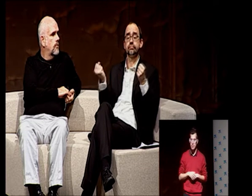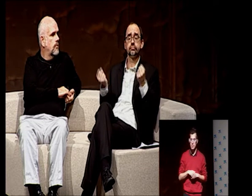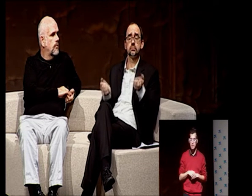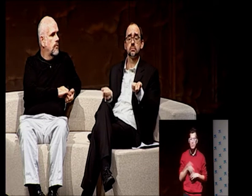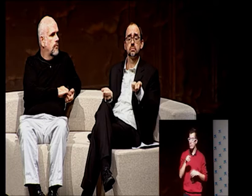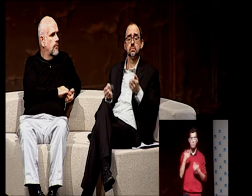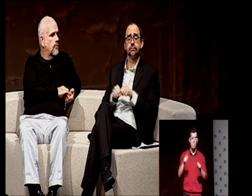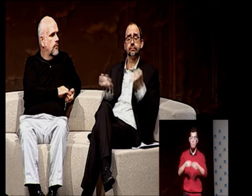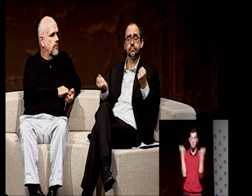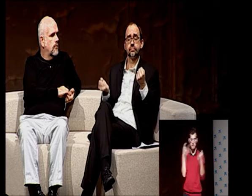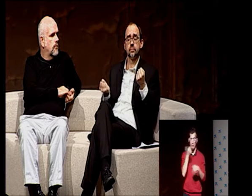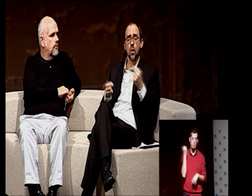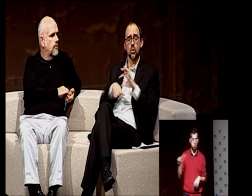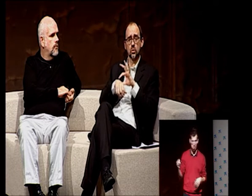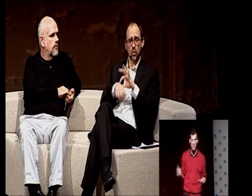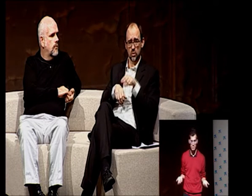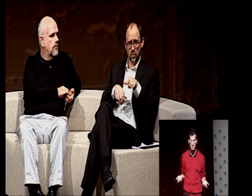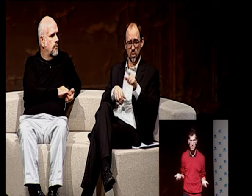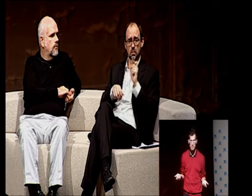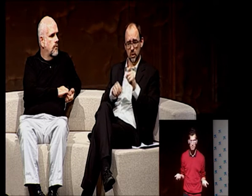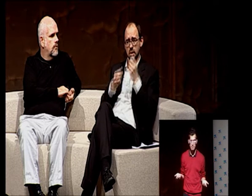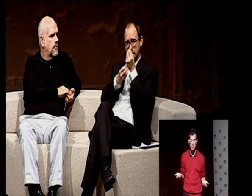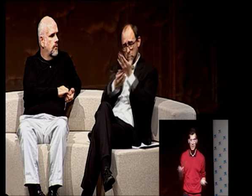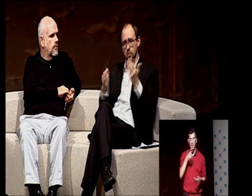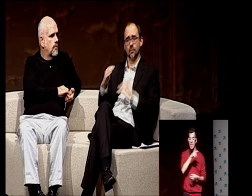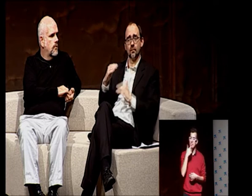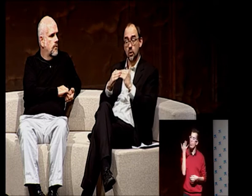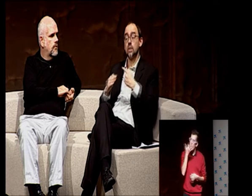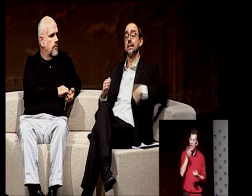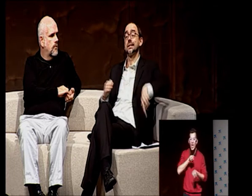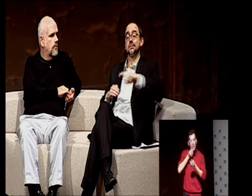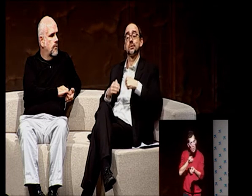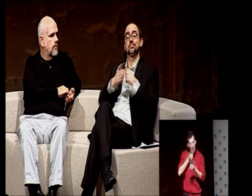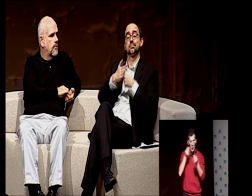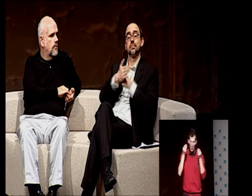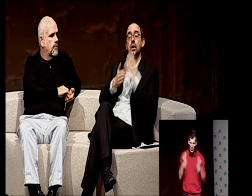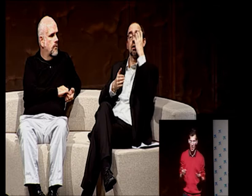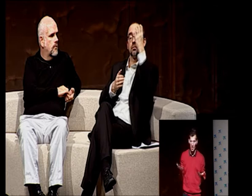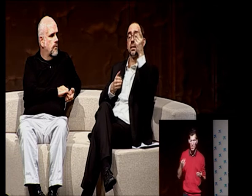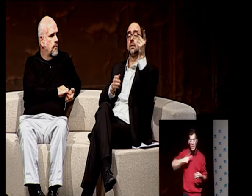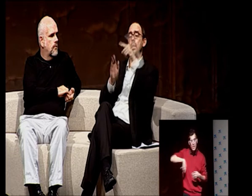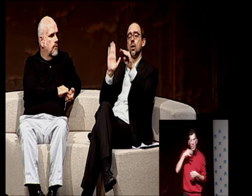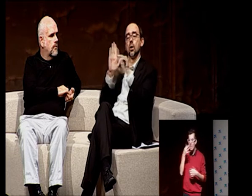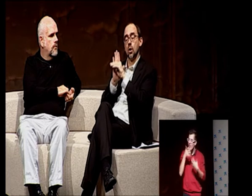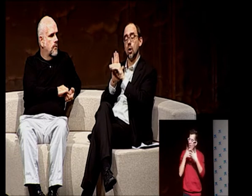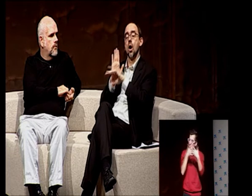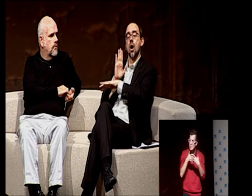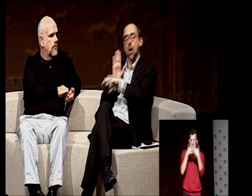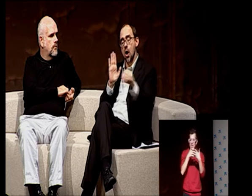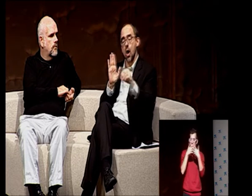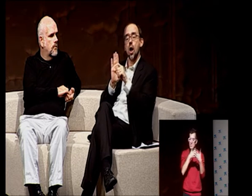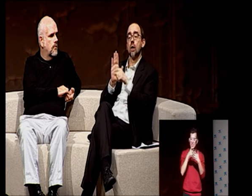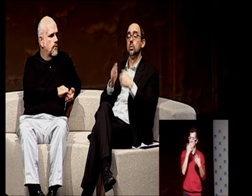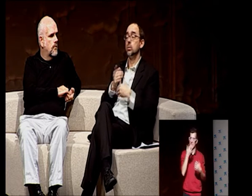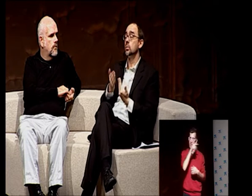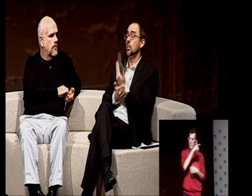adolecen de ética y y la y desobedecen a su código deontológico Ellos tienen la obligación de dar una